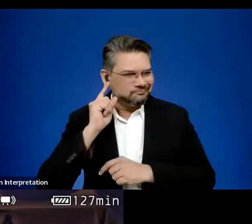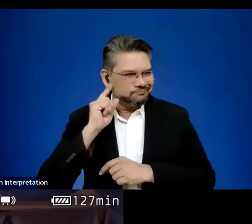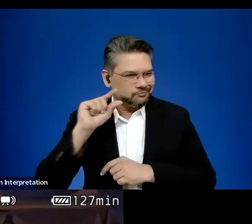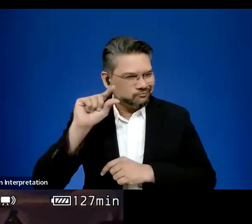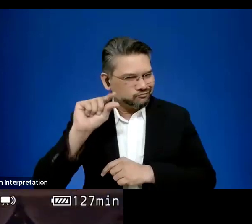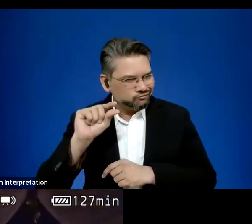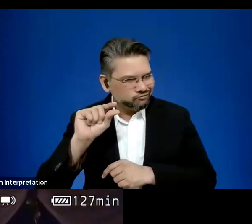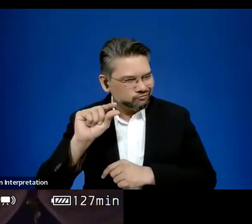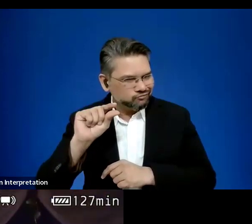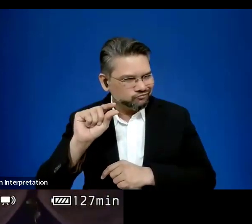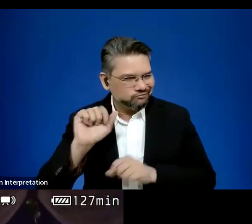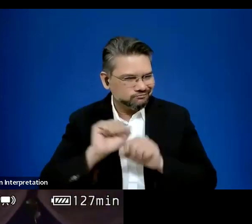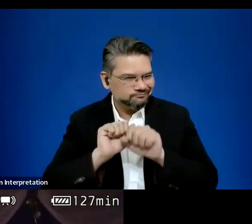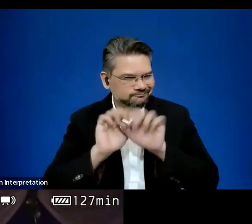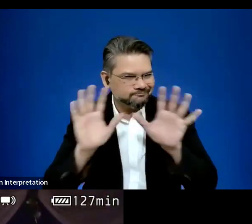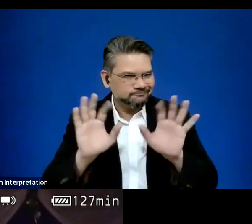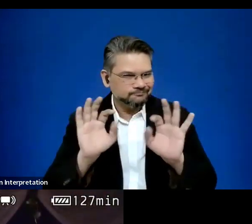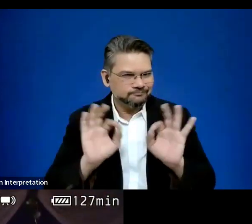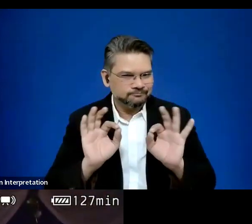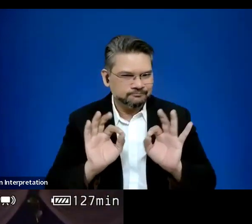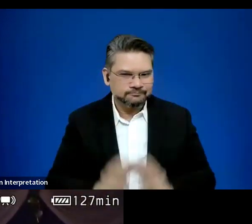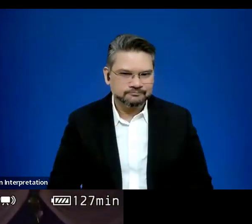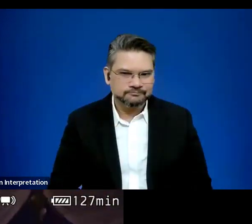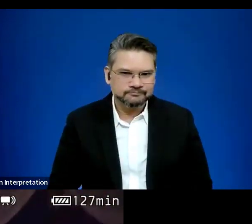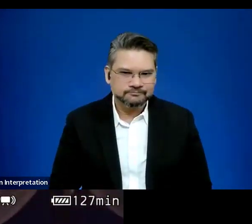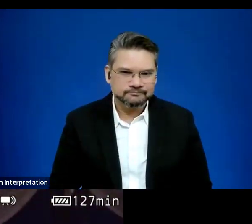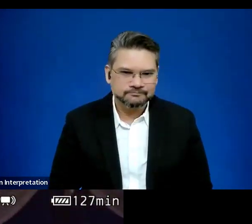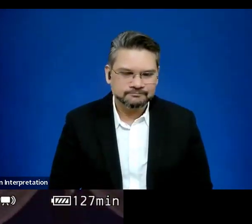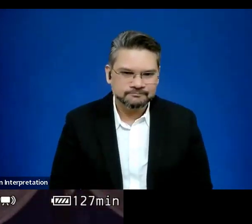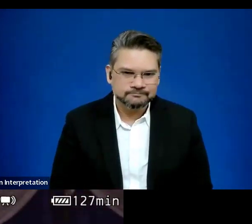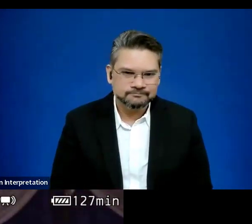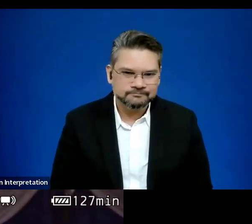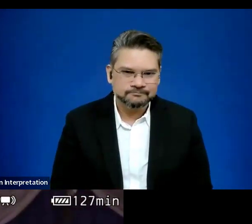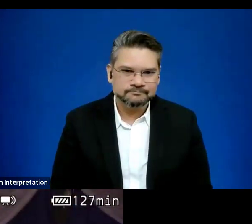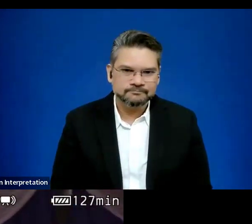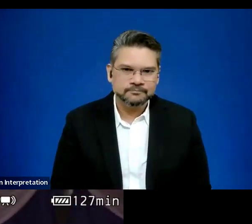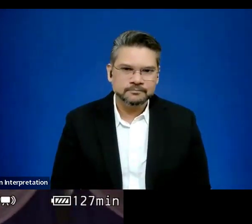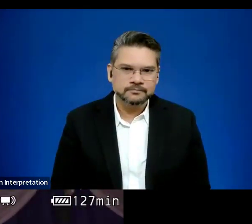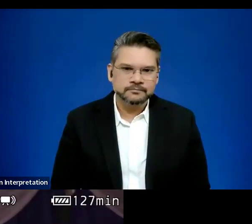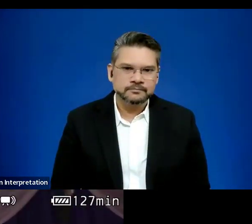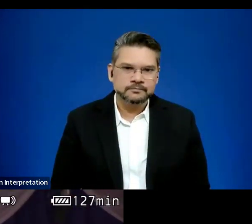好，我们现在可以听到你，但是声音非常的小声。